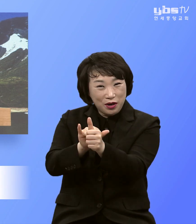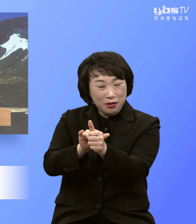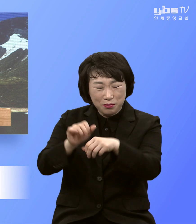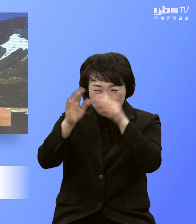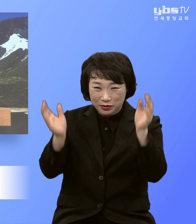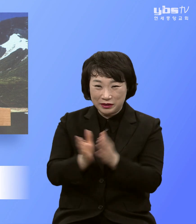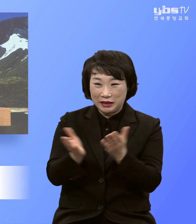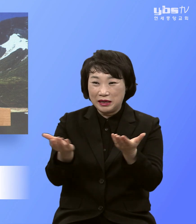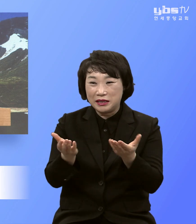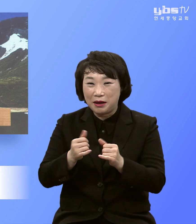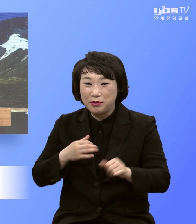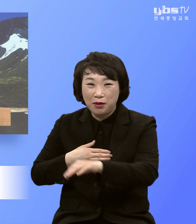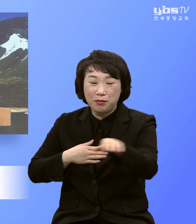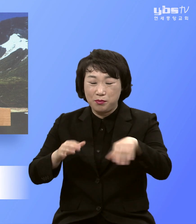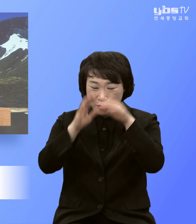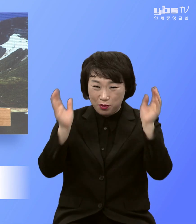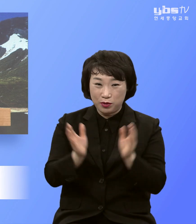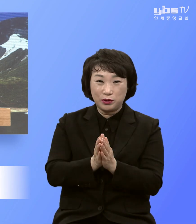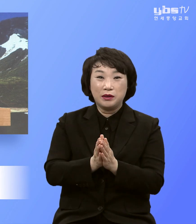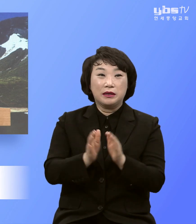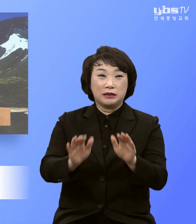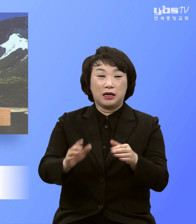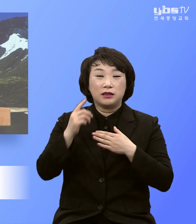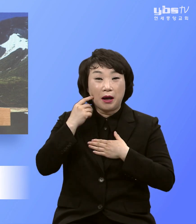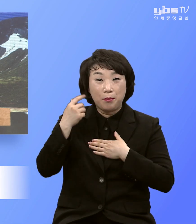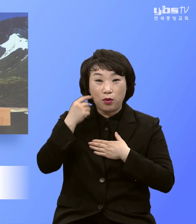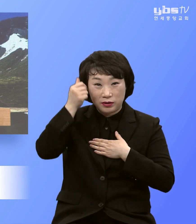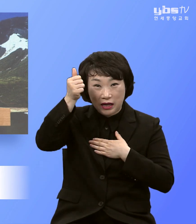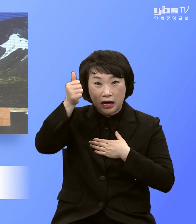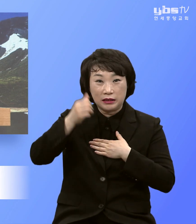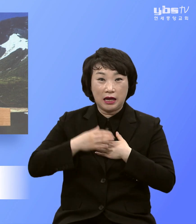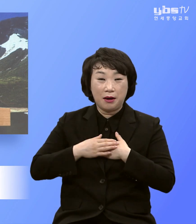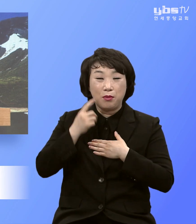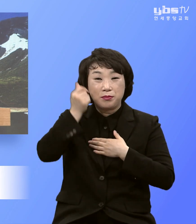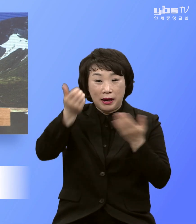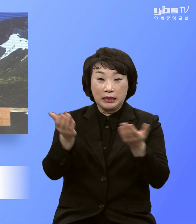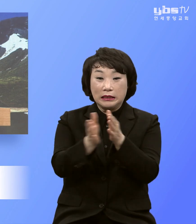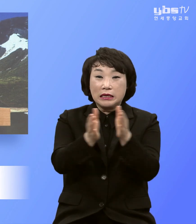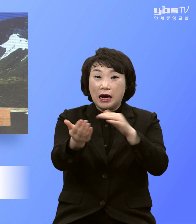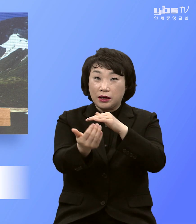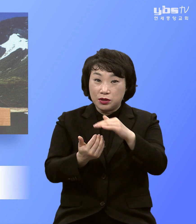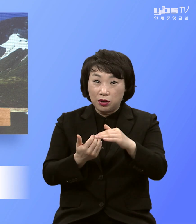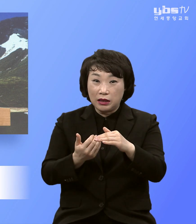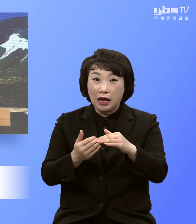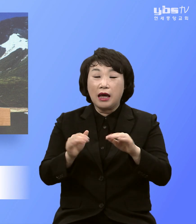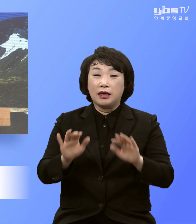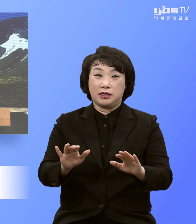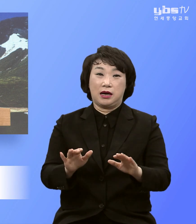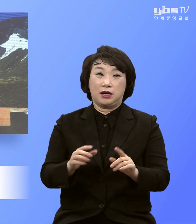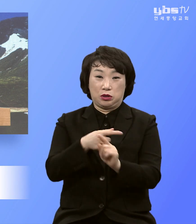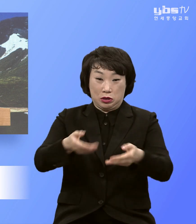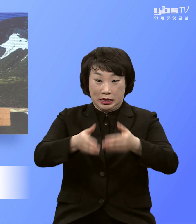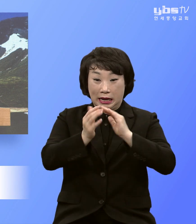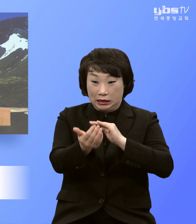다, 여러분 담임 목사가 목회하기 전에 목회를 앞두고